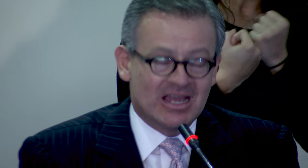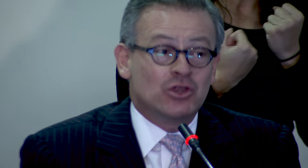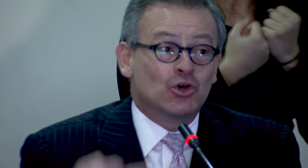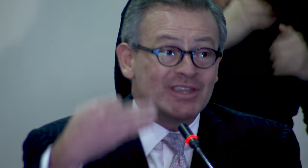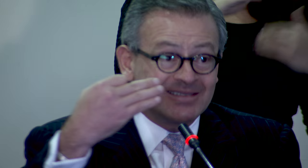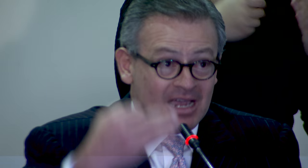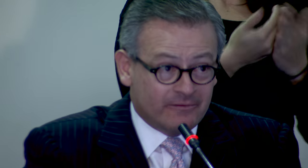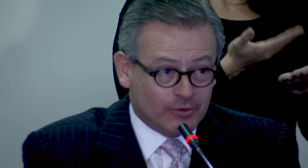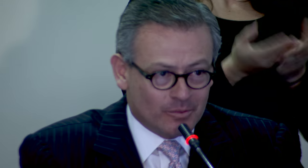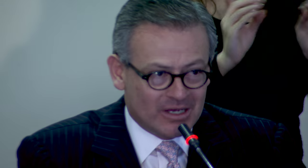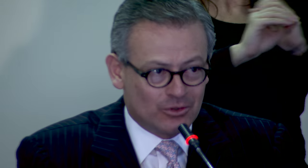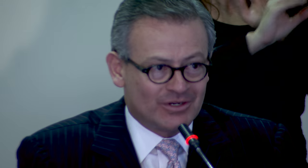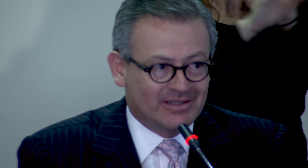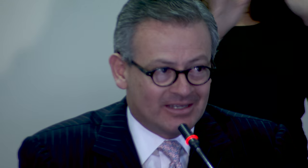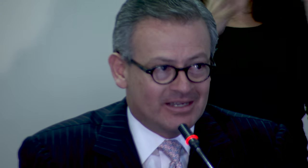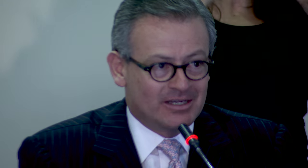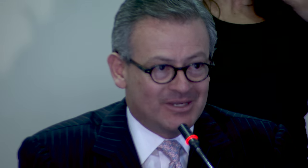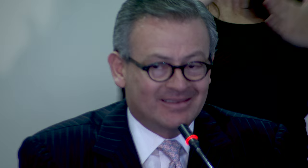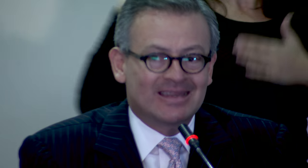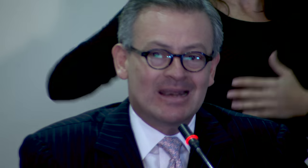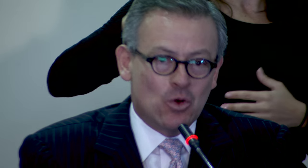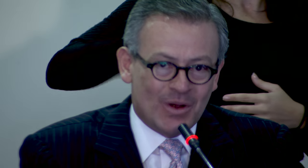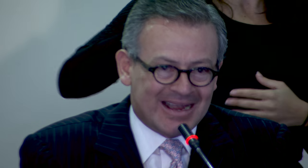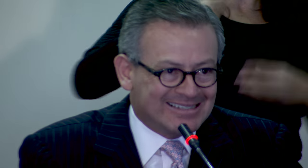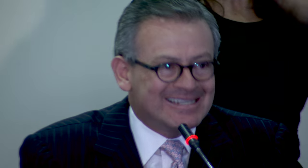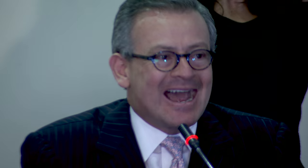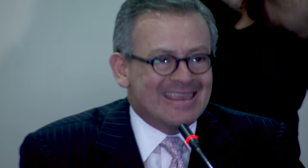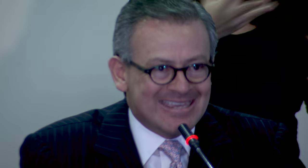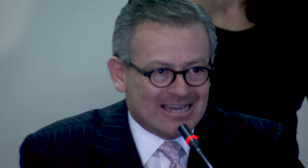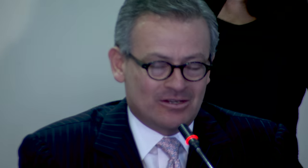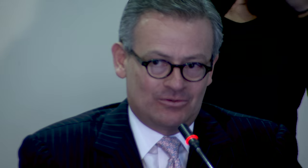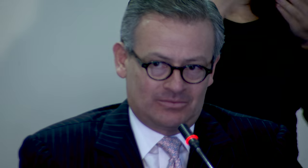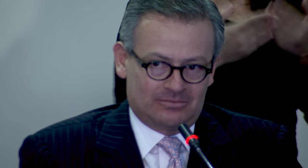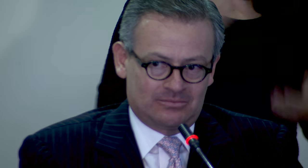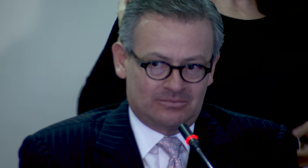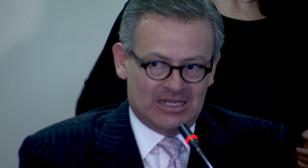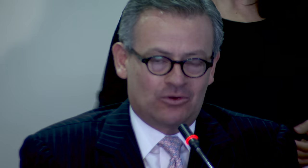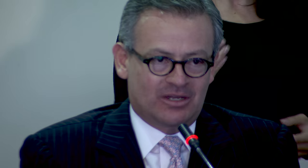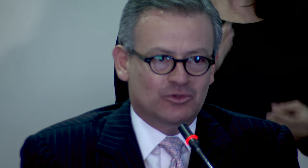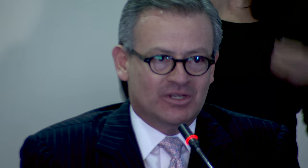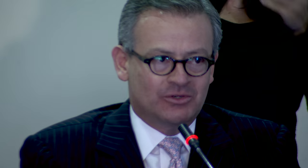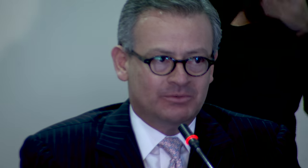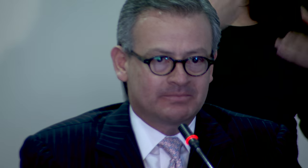mesa, donde se ha informado reiteradamente de lo casi a diario